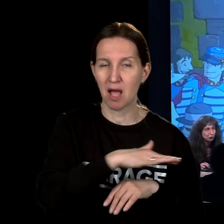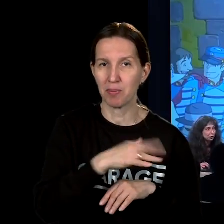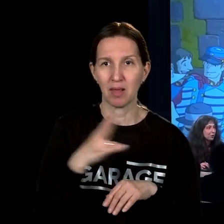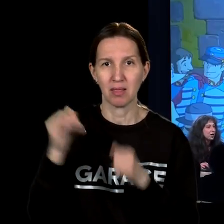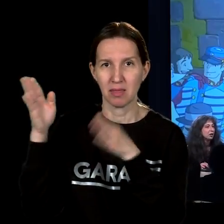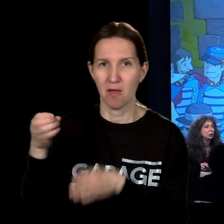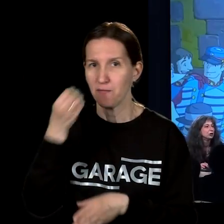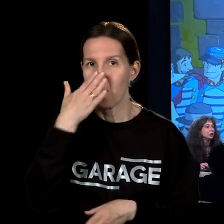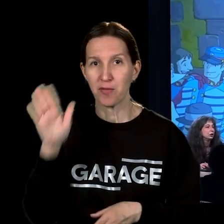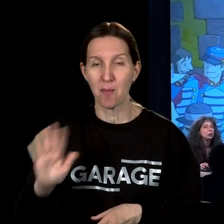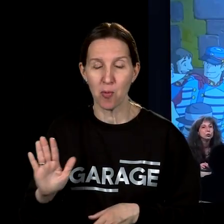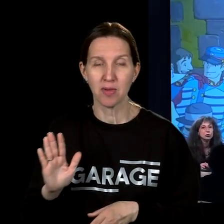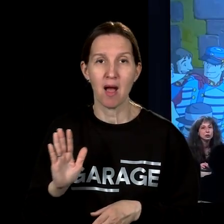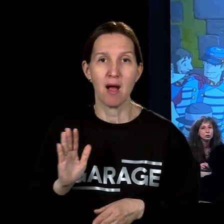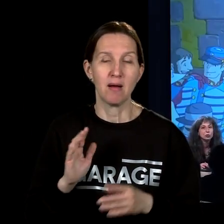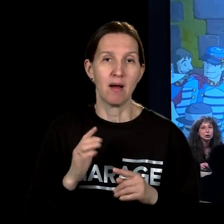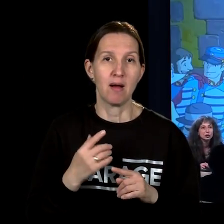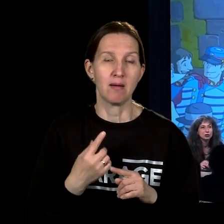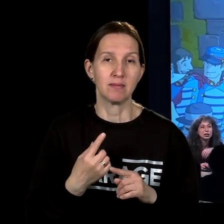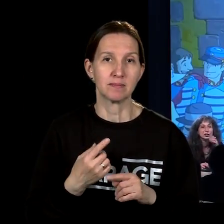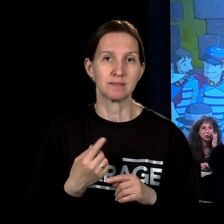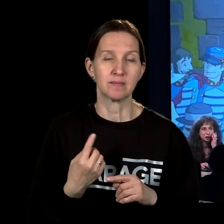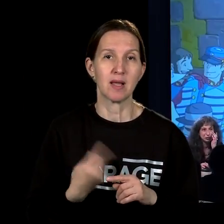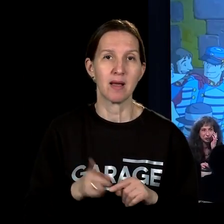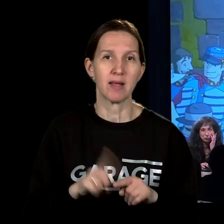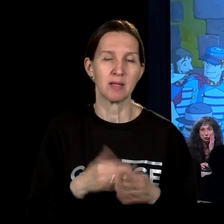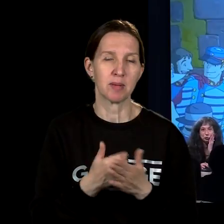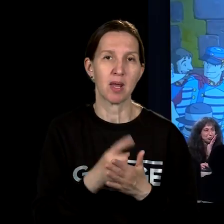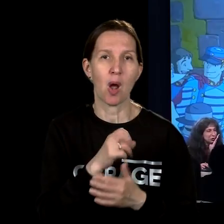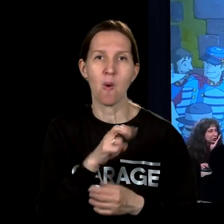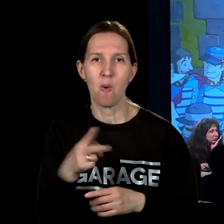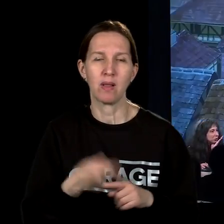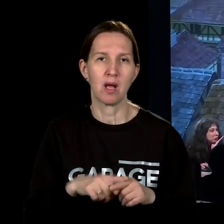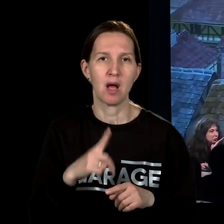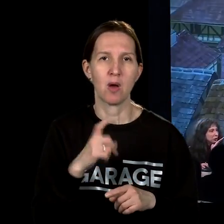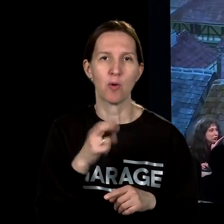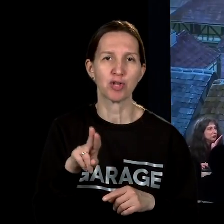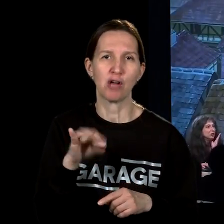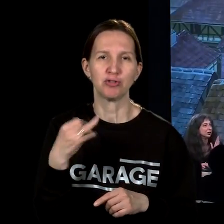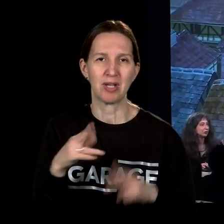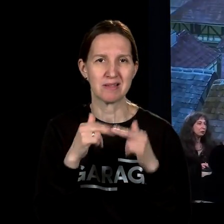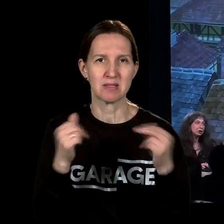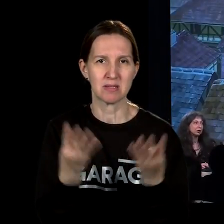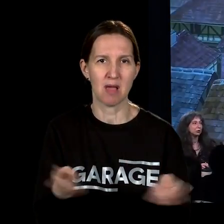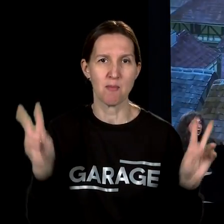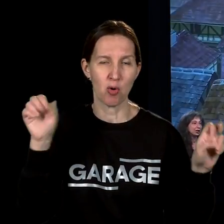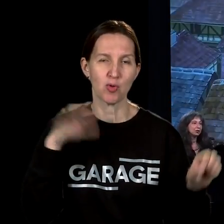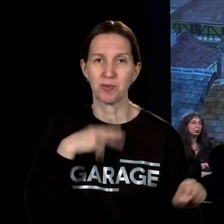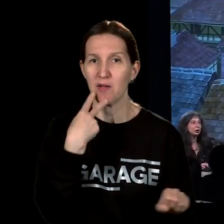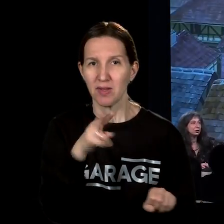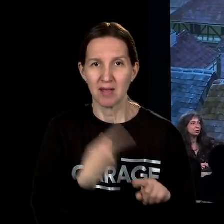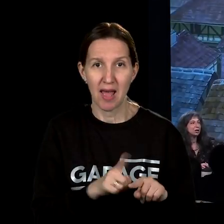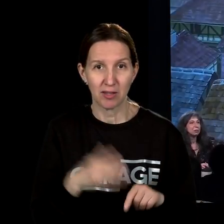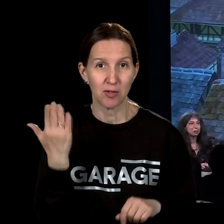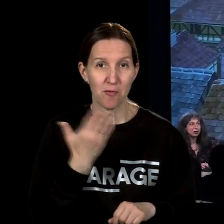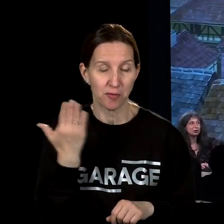всегда про Японию, но это из холла «Ходячий замок», да, кто помните, может быть, кто-то видел этот фильм, вот эти персонажи,